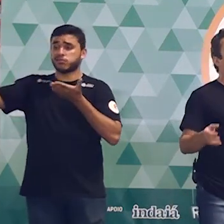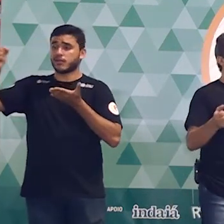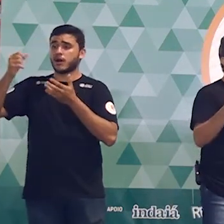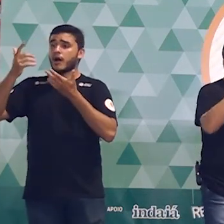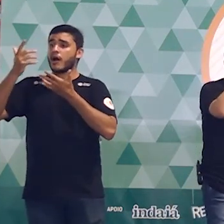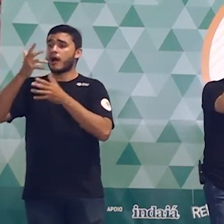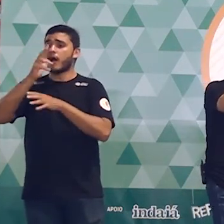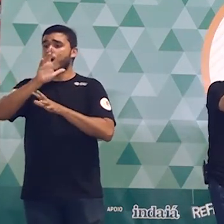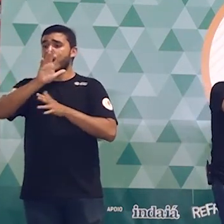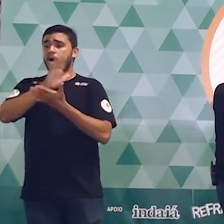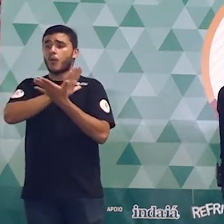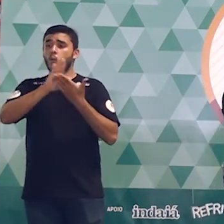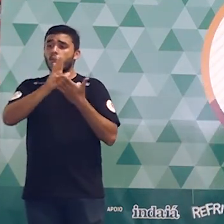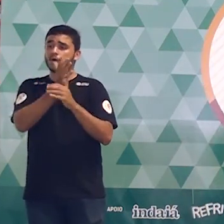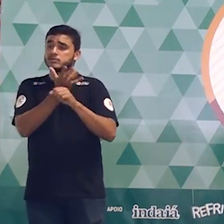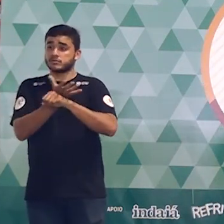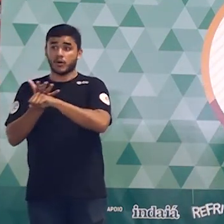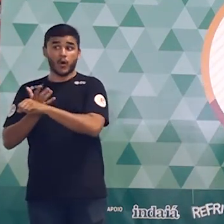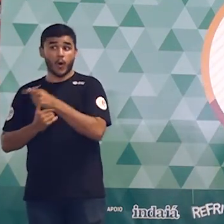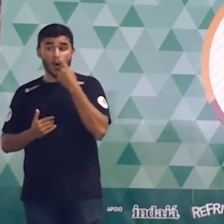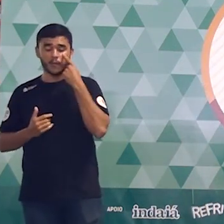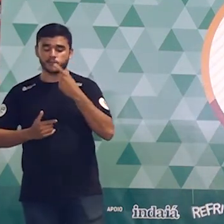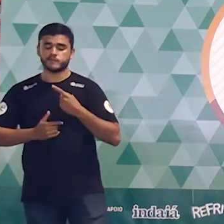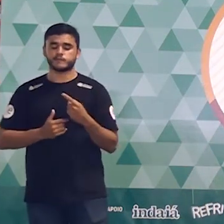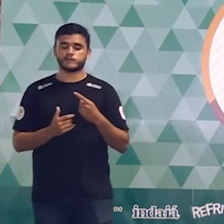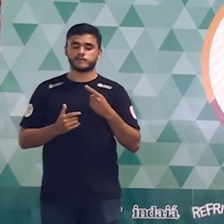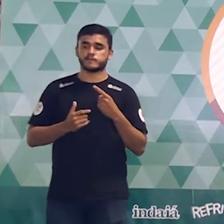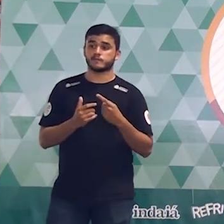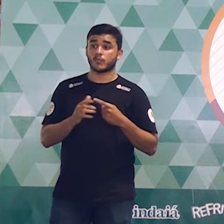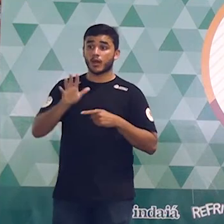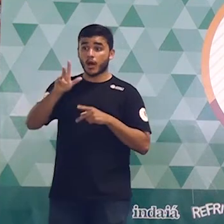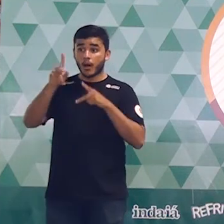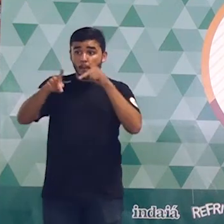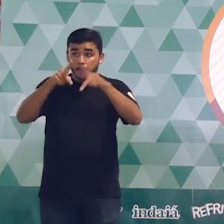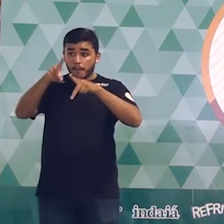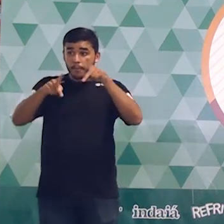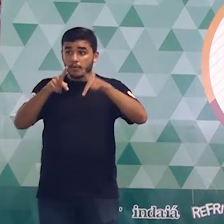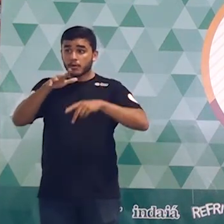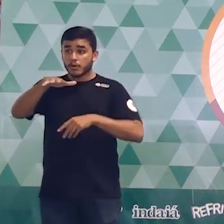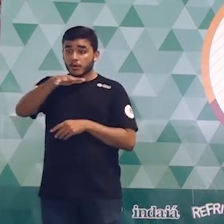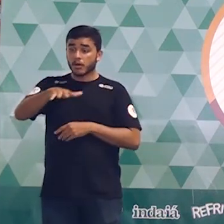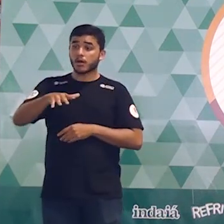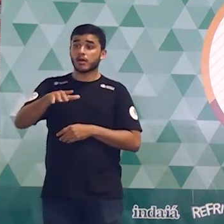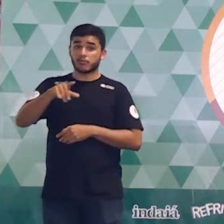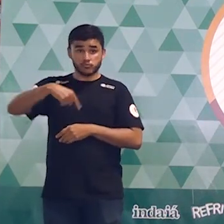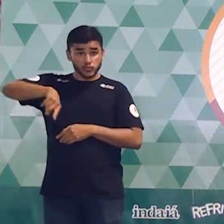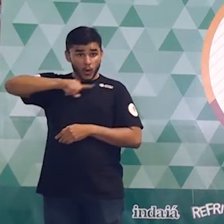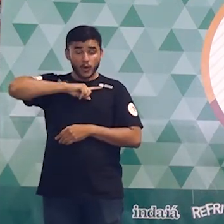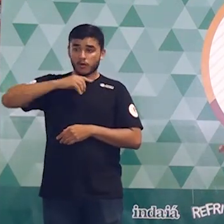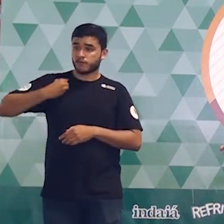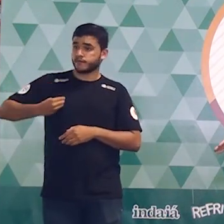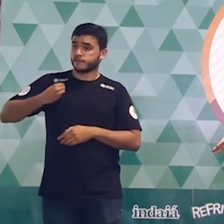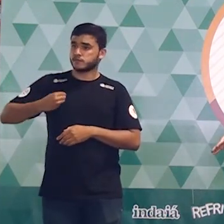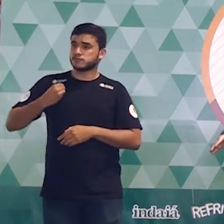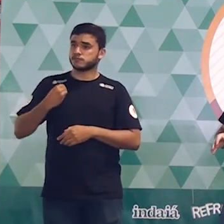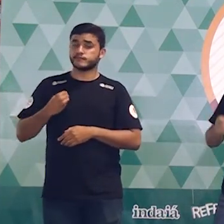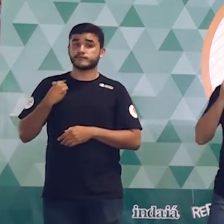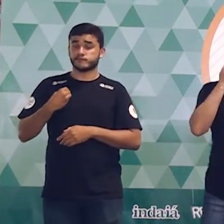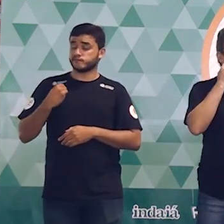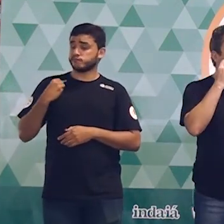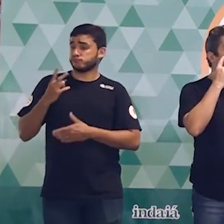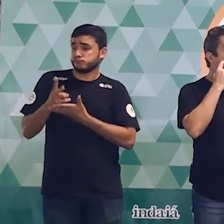População, entretanto, é um conteúdo que lida exatamente com o fato de nós existirmos e das nossas